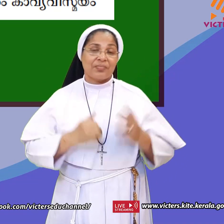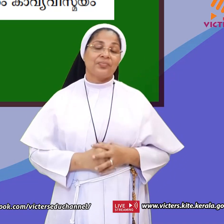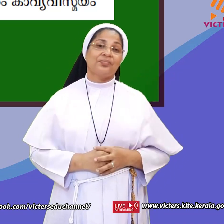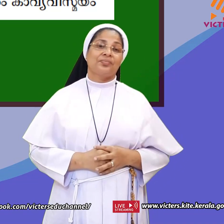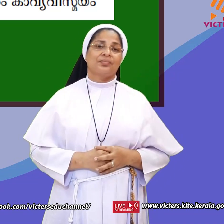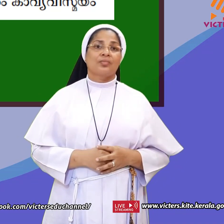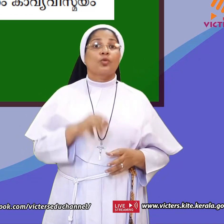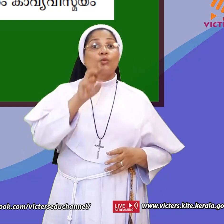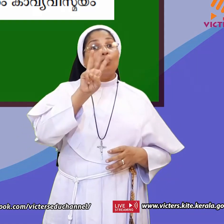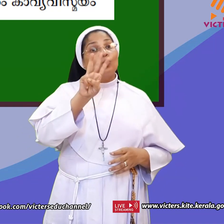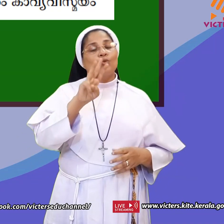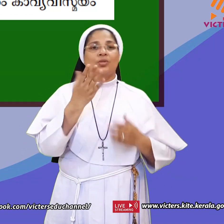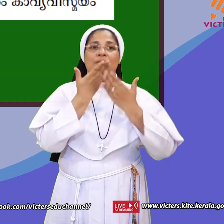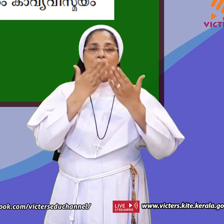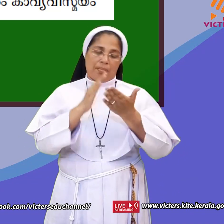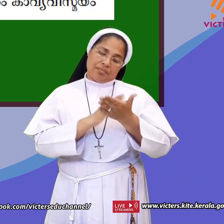3 പാഠങ്ങൾ.